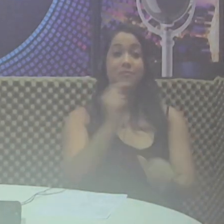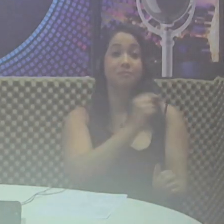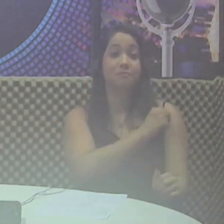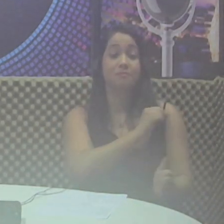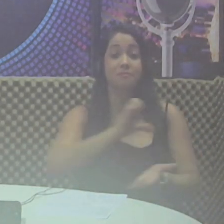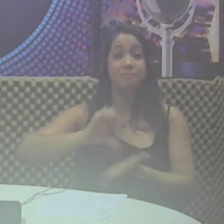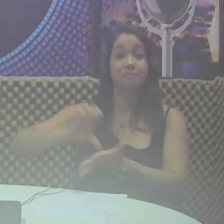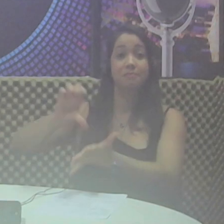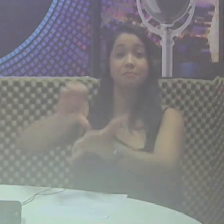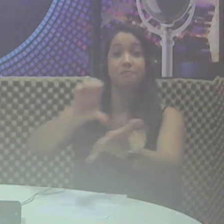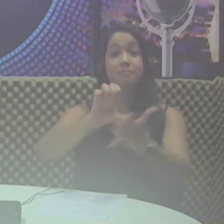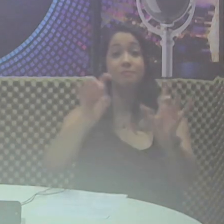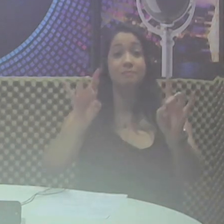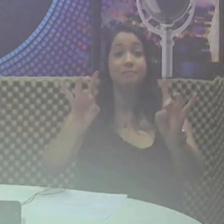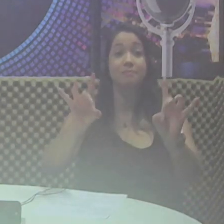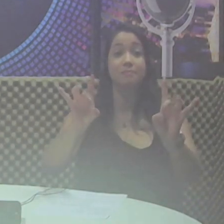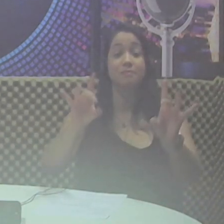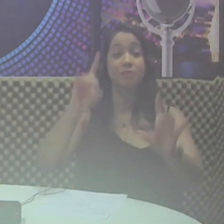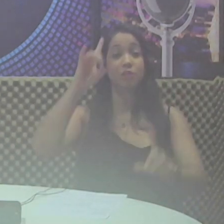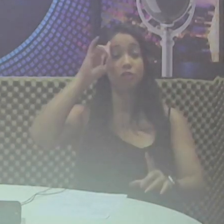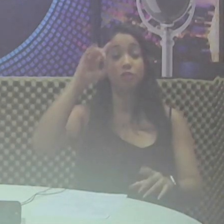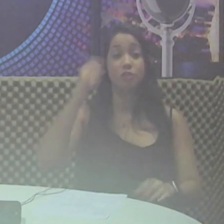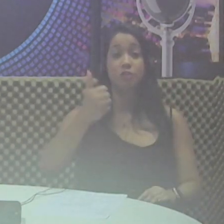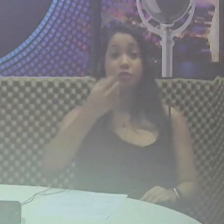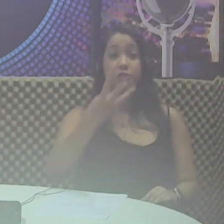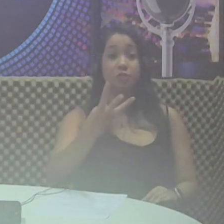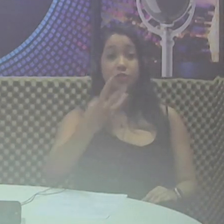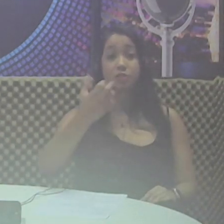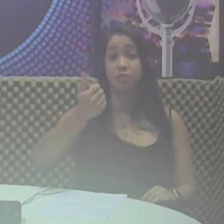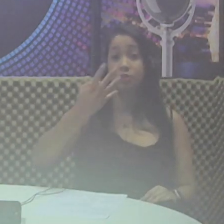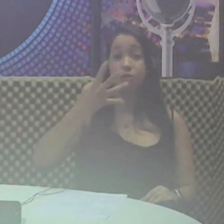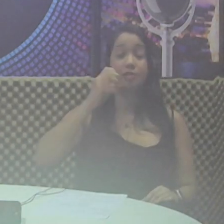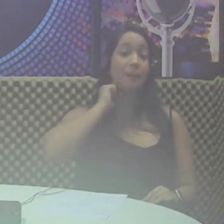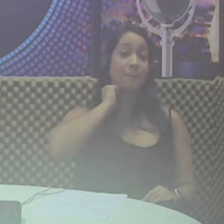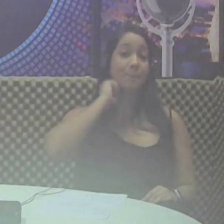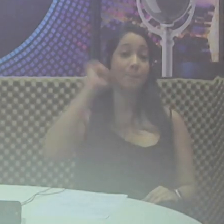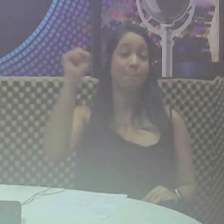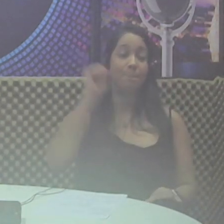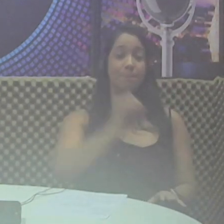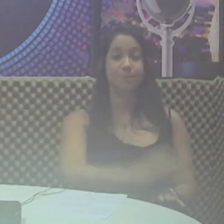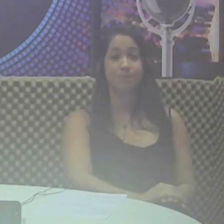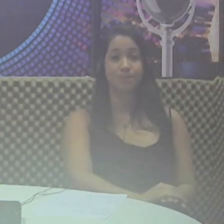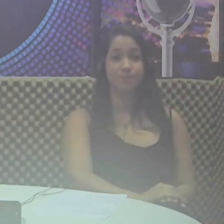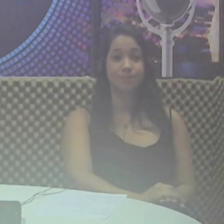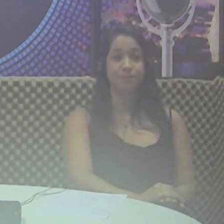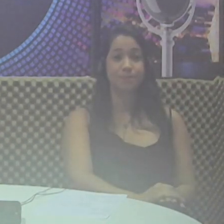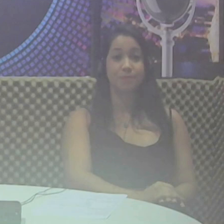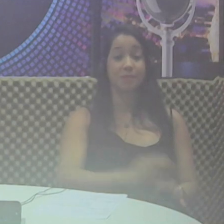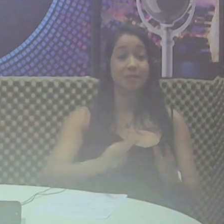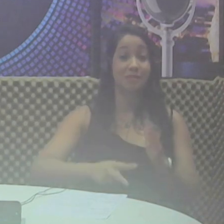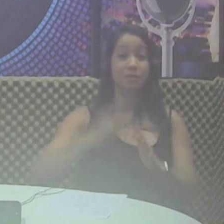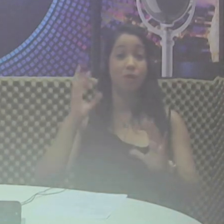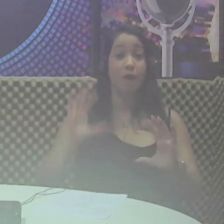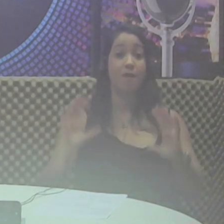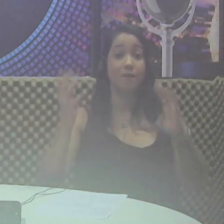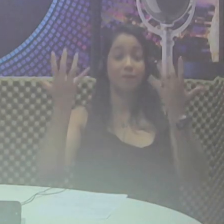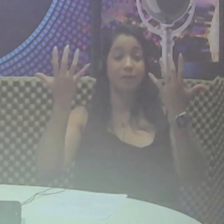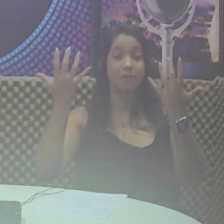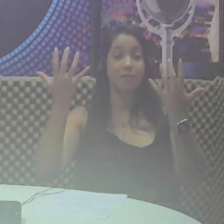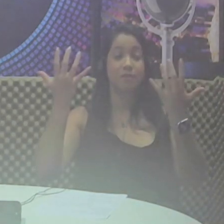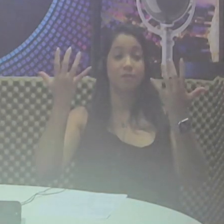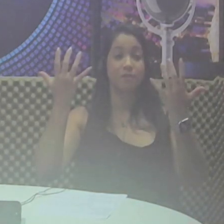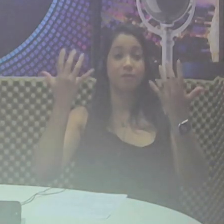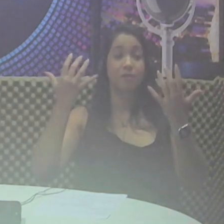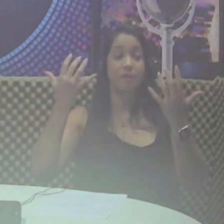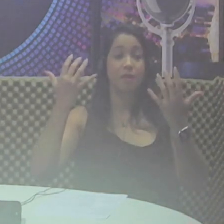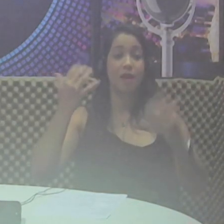unidades específicas nos dias 13 e 14 de abril. Para o segundo mutirão, aqueles que